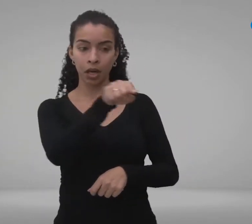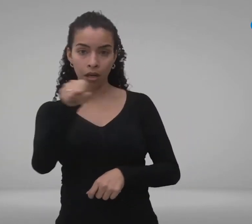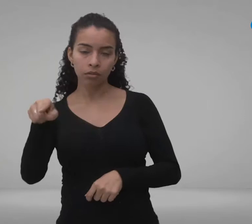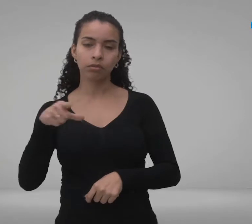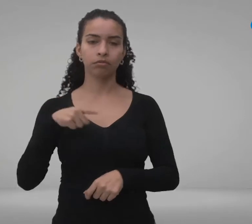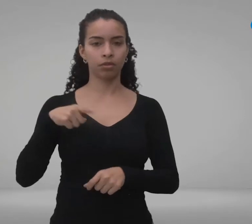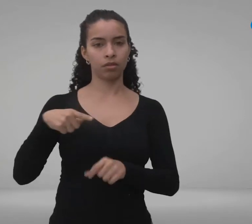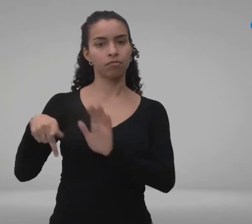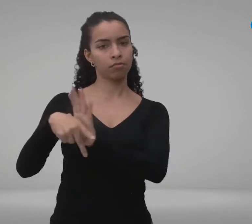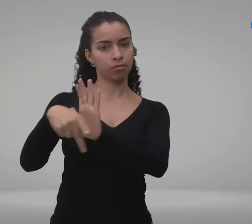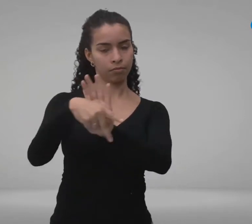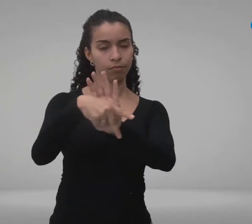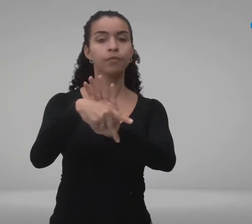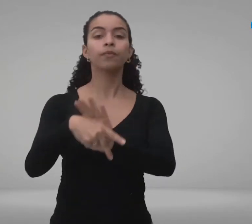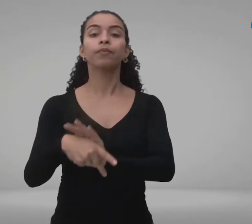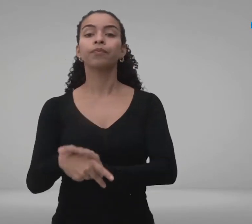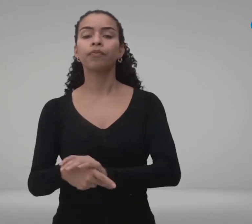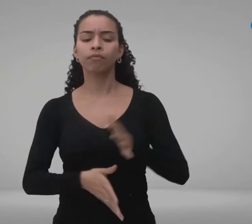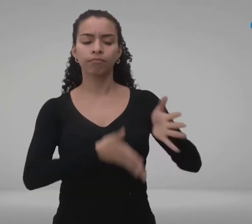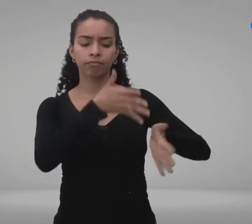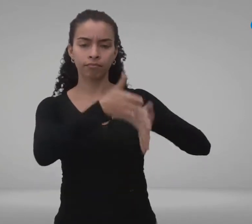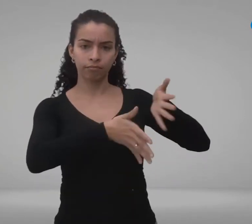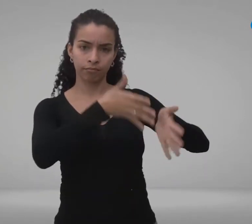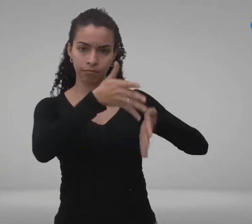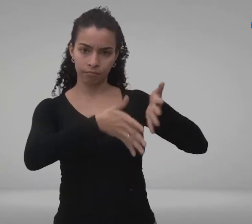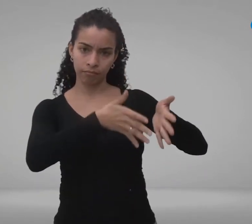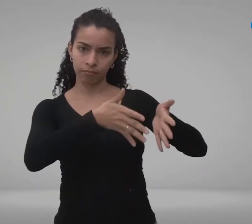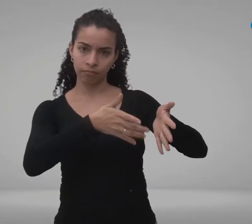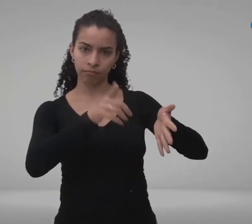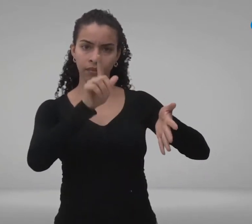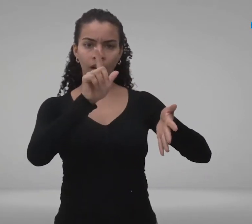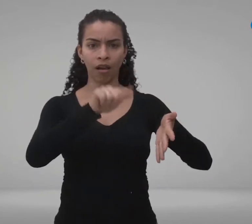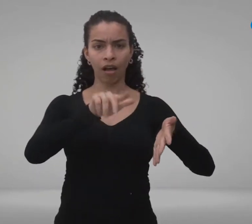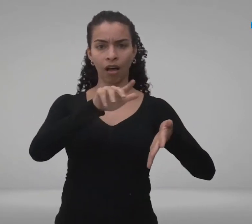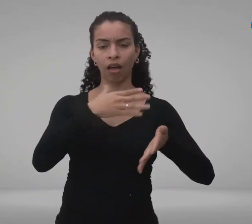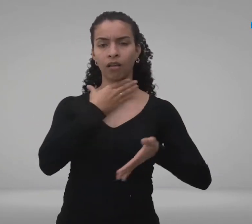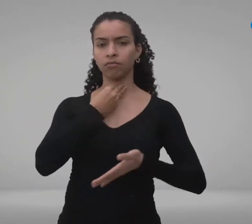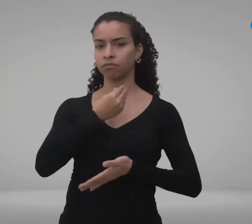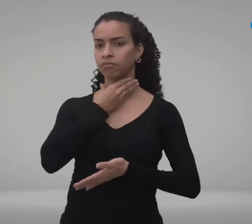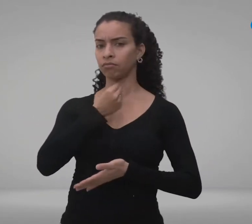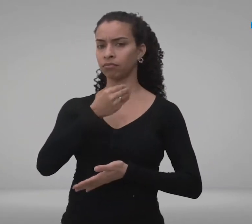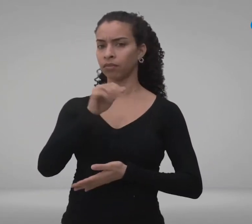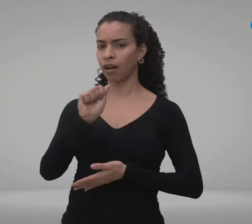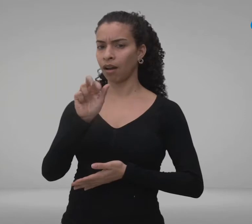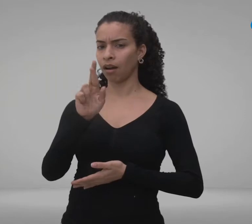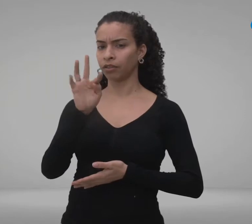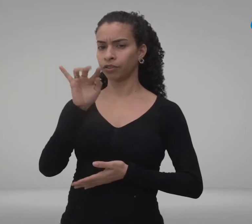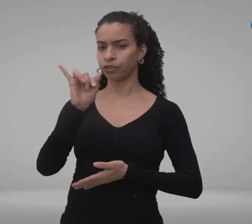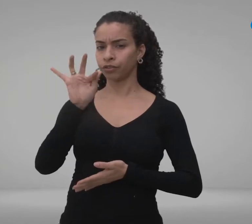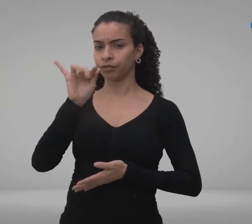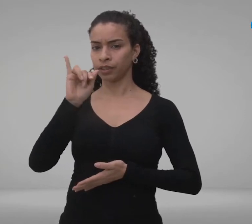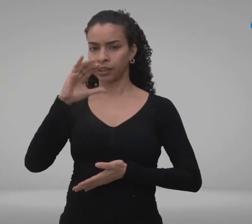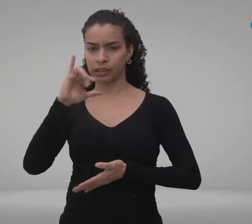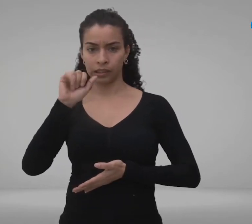país possui a sua. A língua de sinais, ela é uma língua artificial? Para os surdos, ela é a